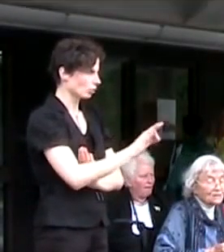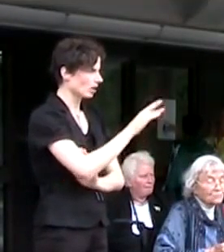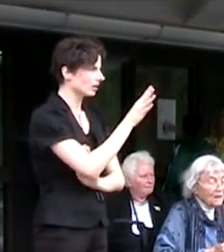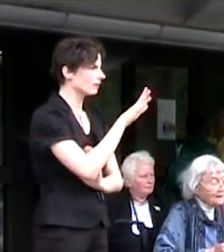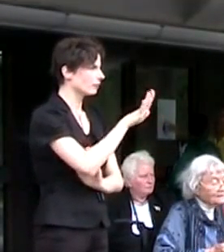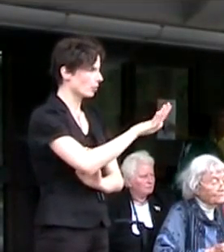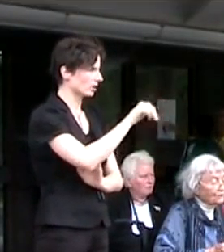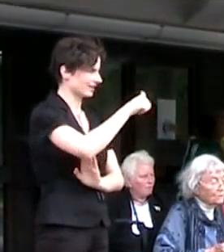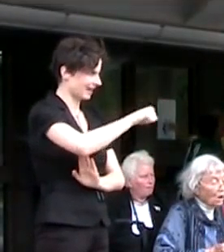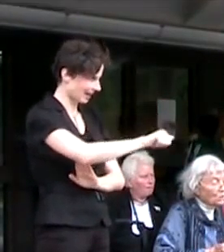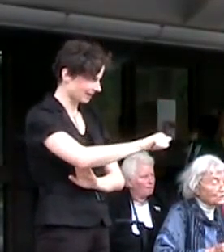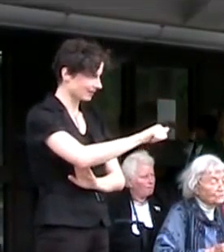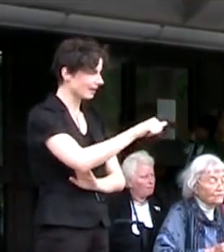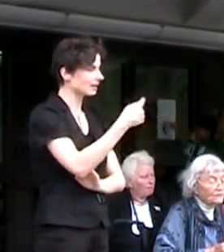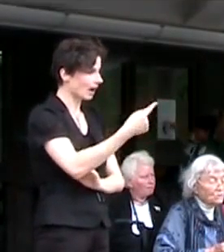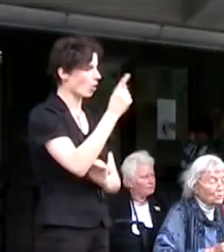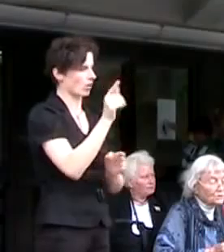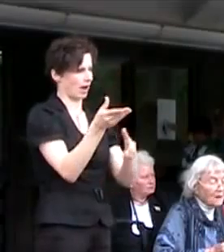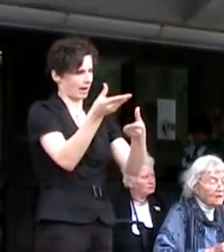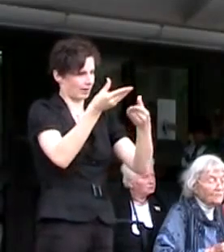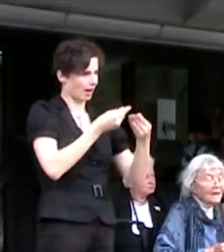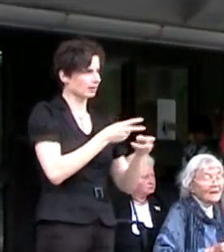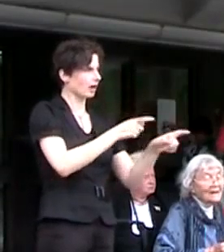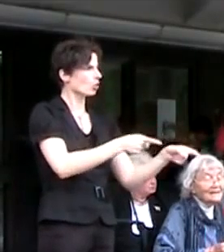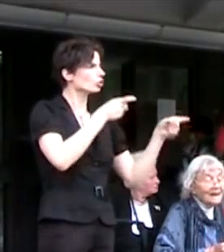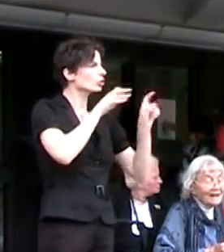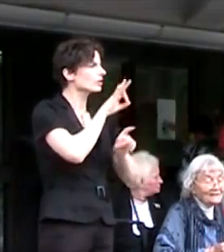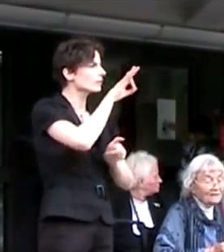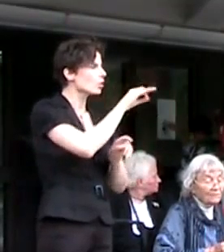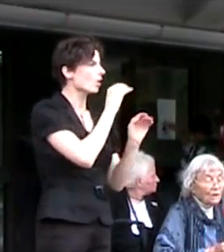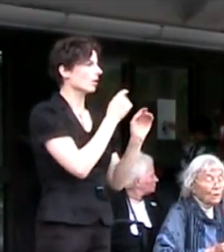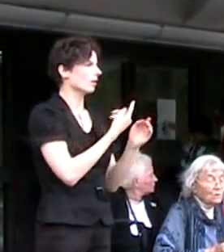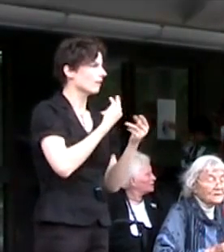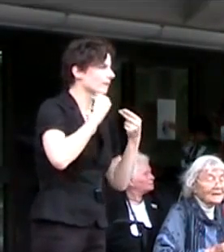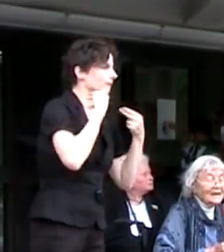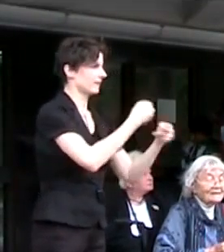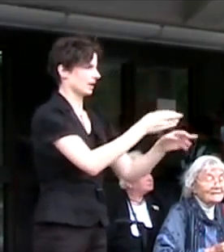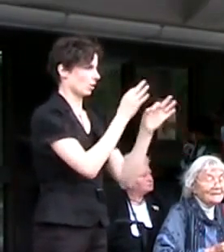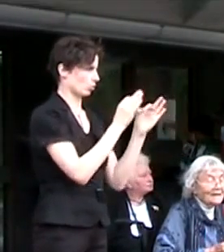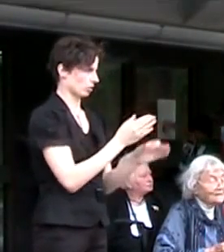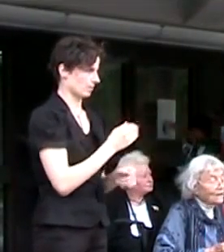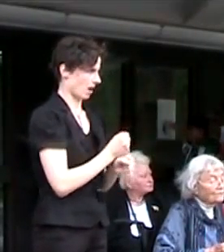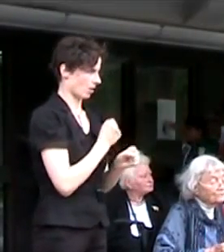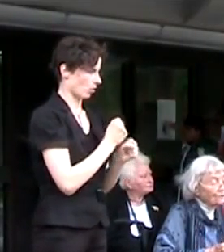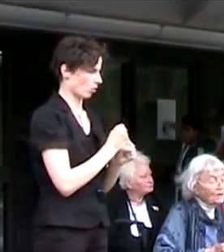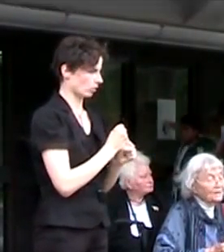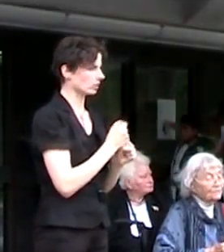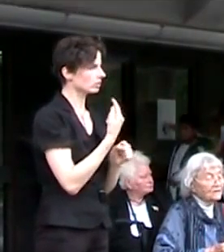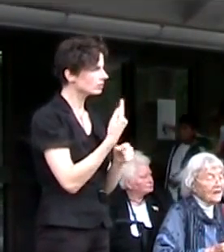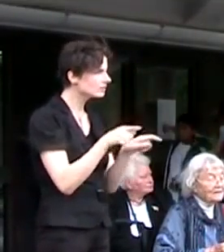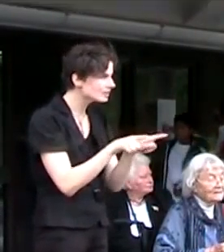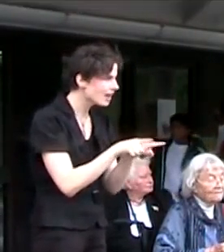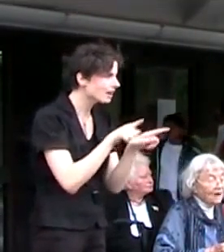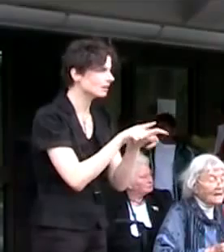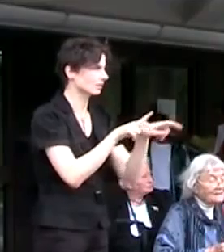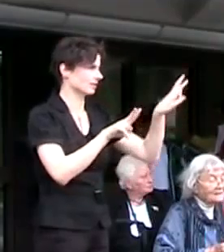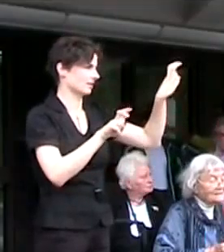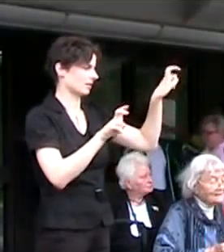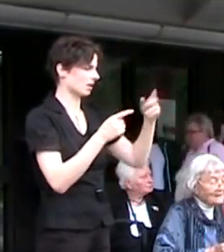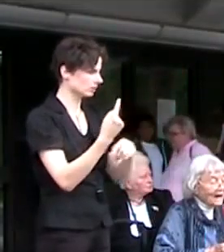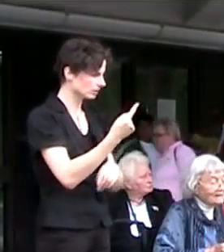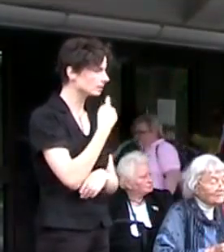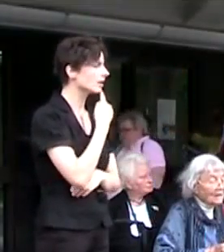als Experte vor dem Ausschuss für Wiedergutmachung in Bleicher. Unsere Realität völlig verkennender